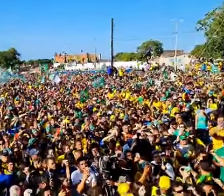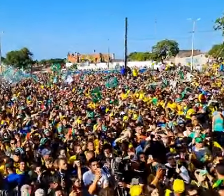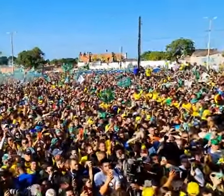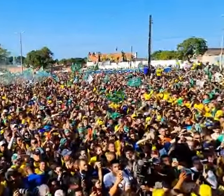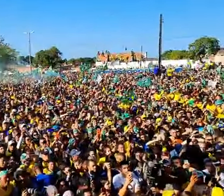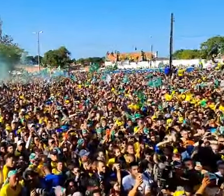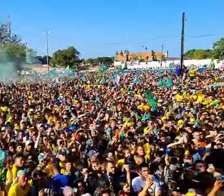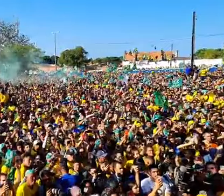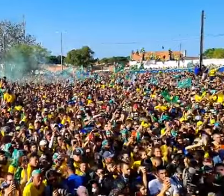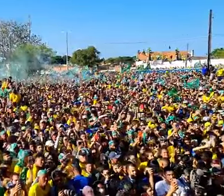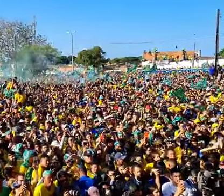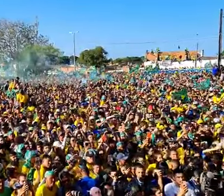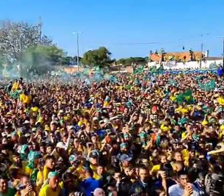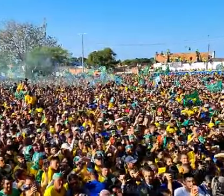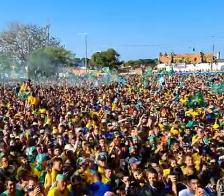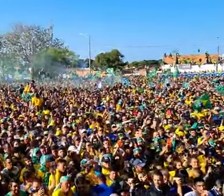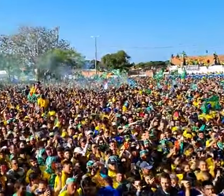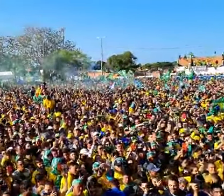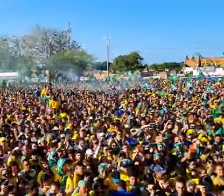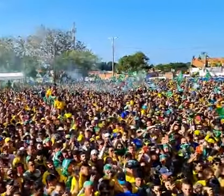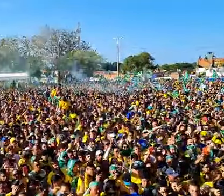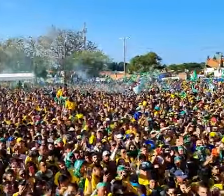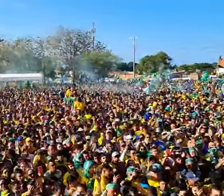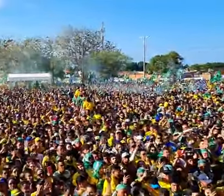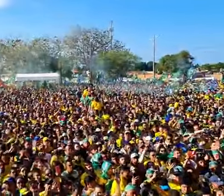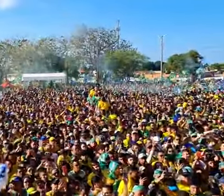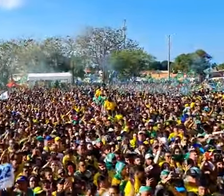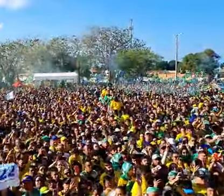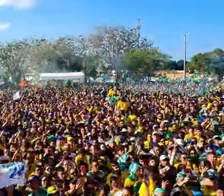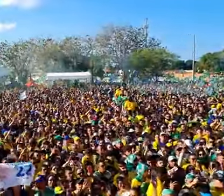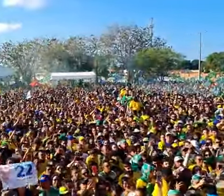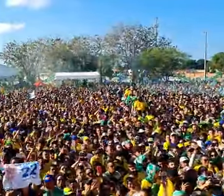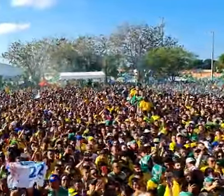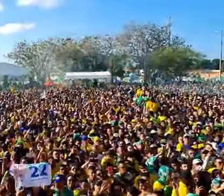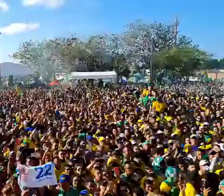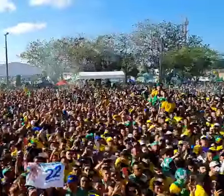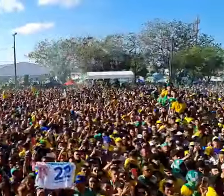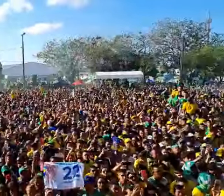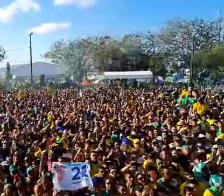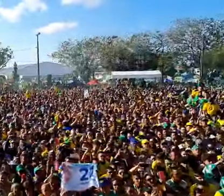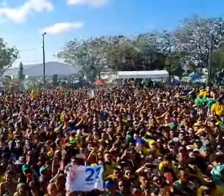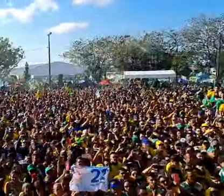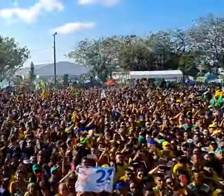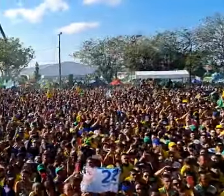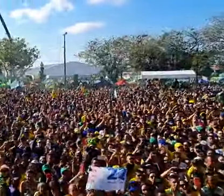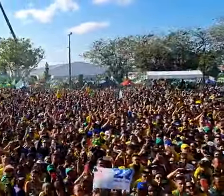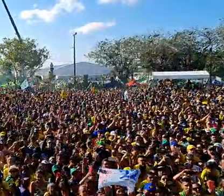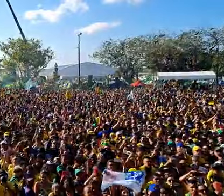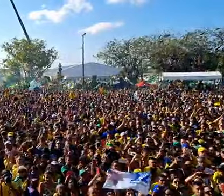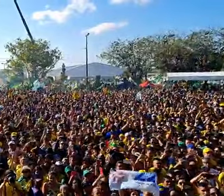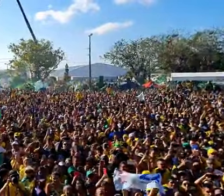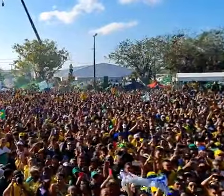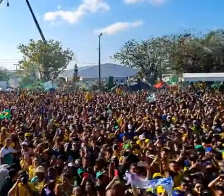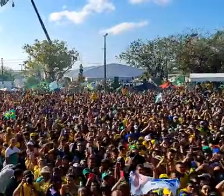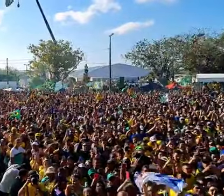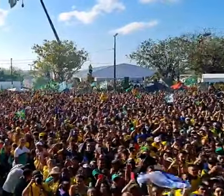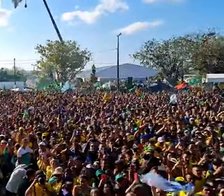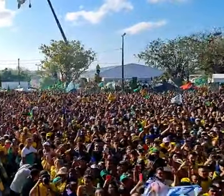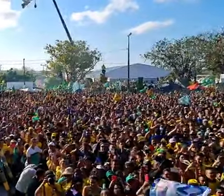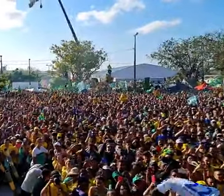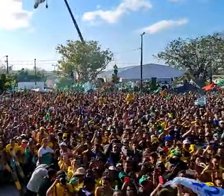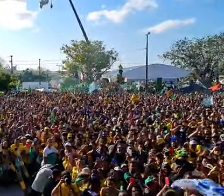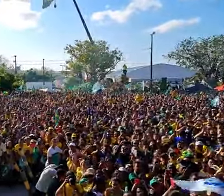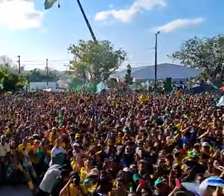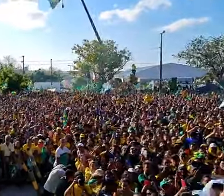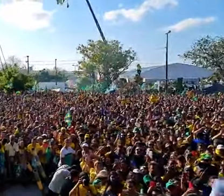Deu o cano no povo nordestino e agora vem dizer que vai dar picanha e cerveja para todo